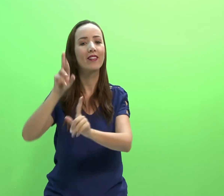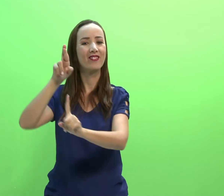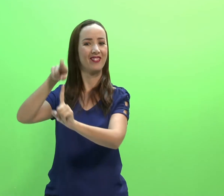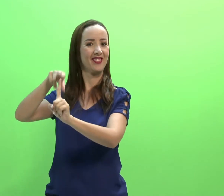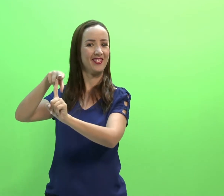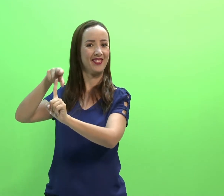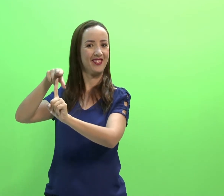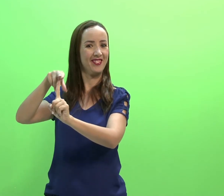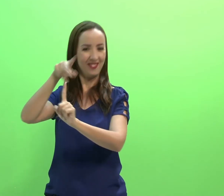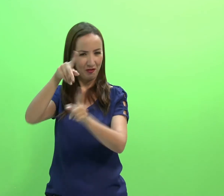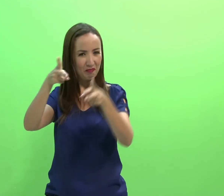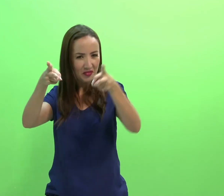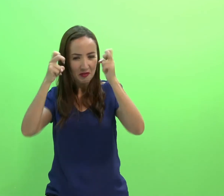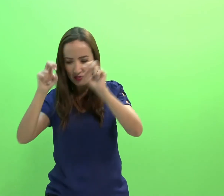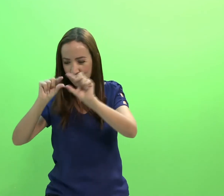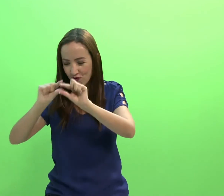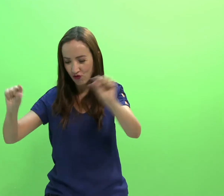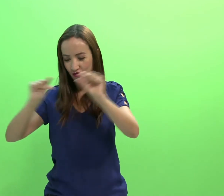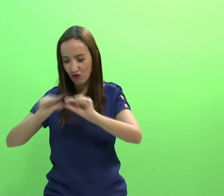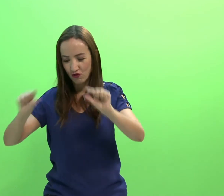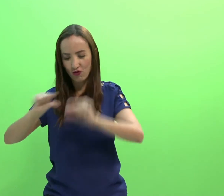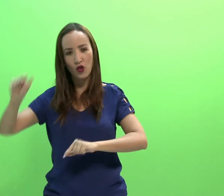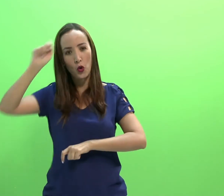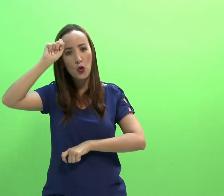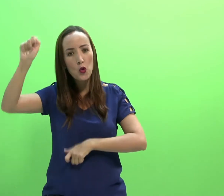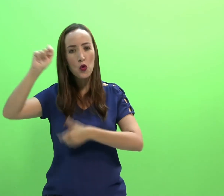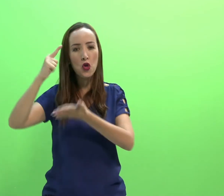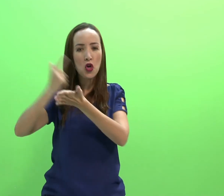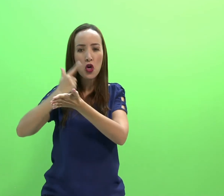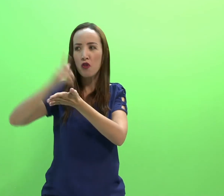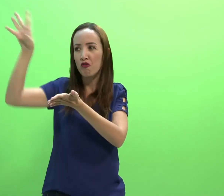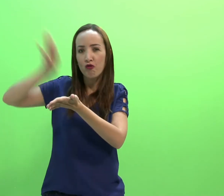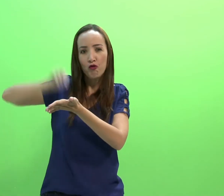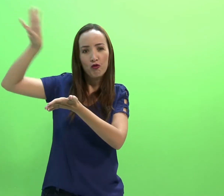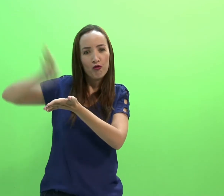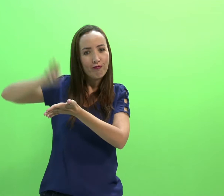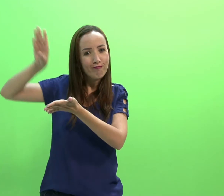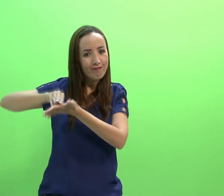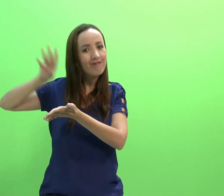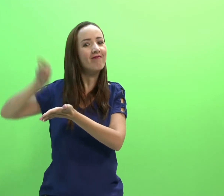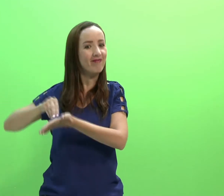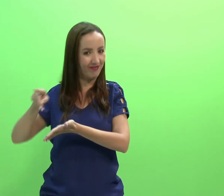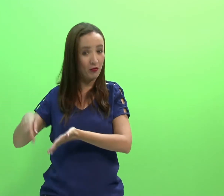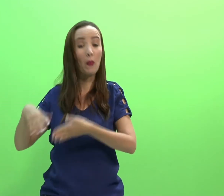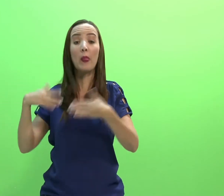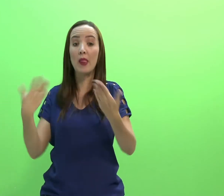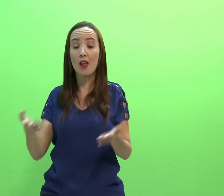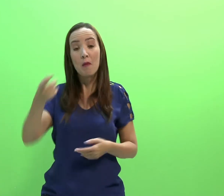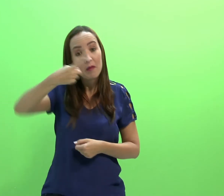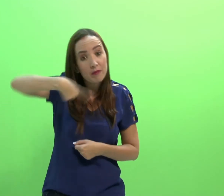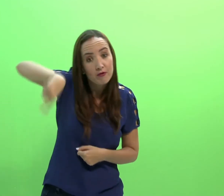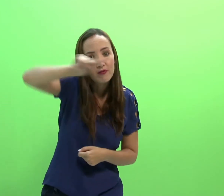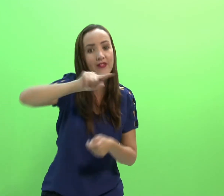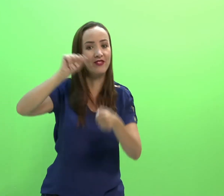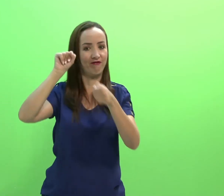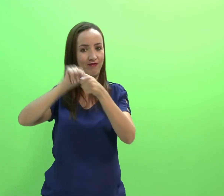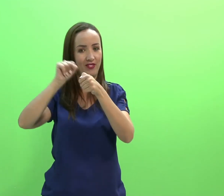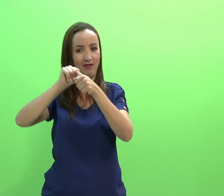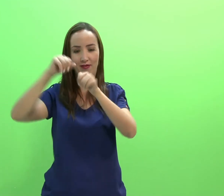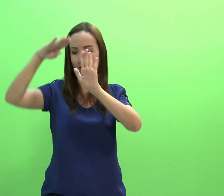as referências. Já perceberam isso? Com o nome de autores e livros pesquisados.